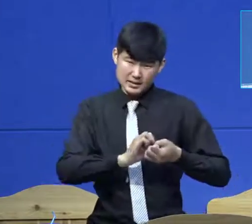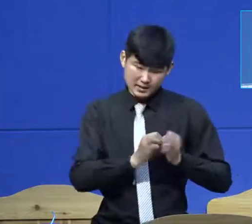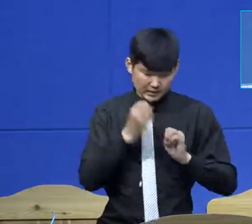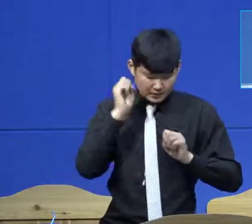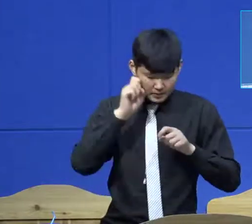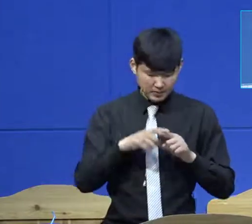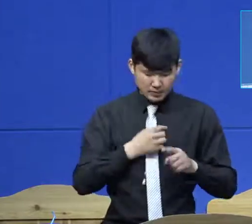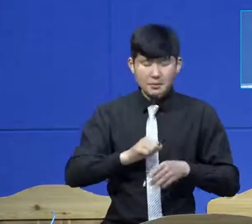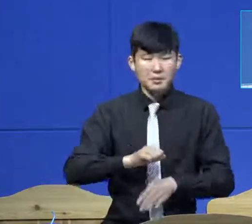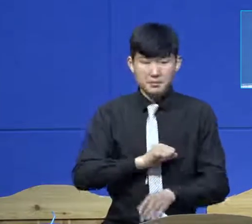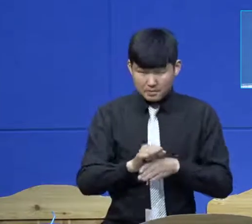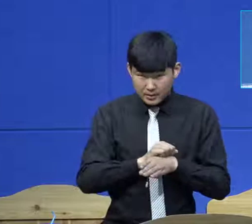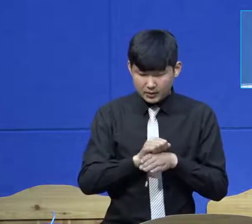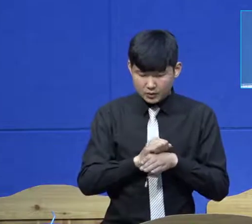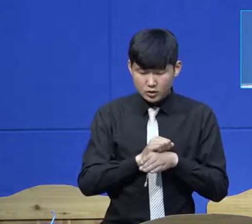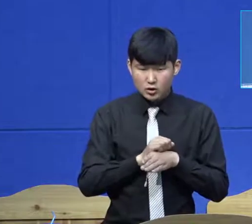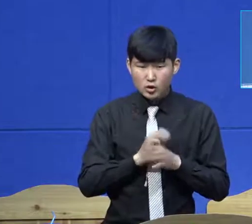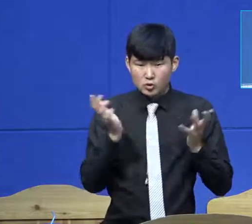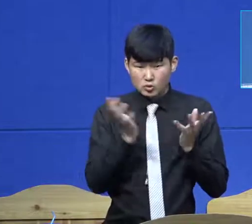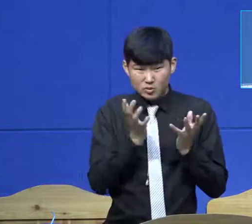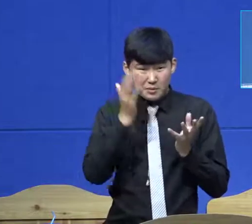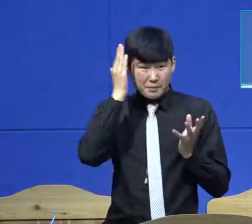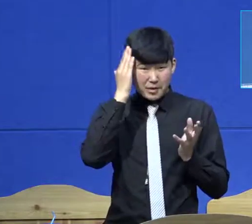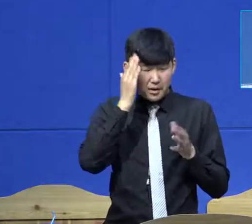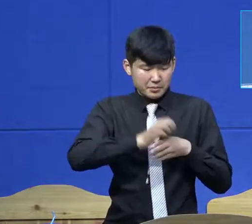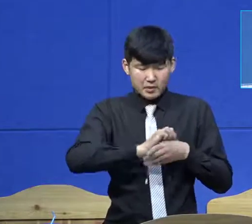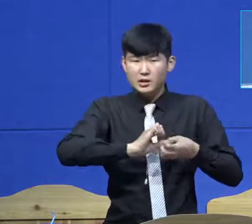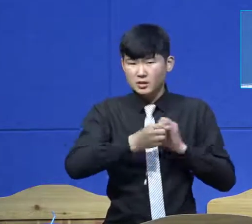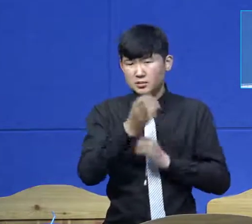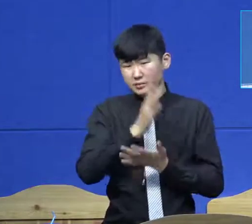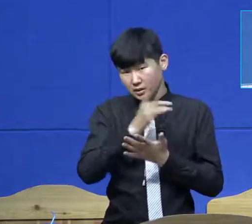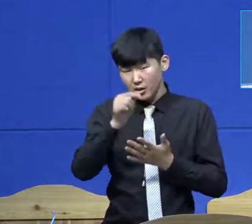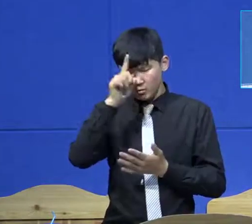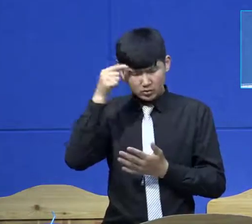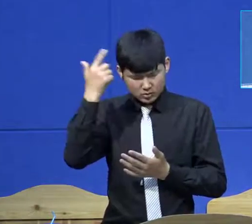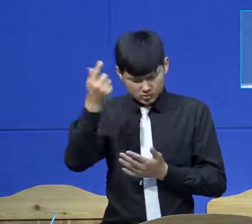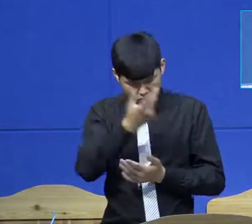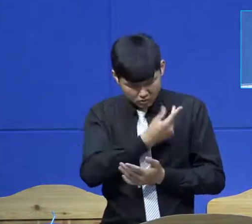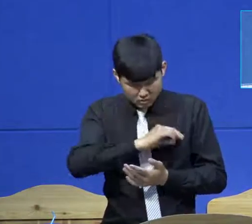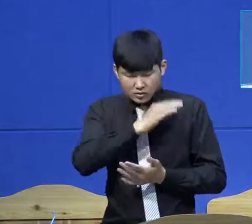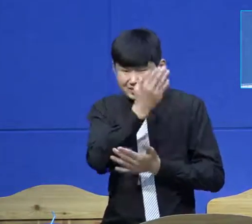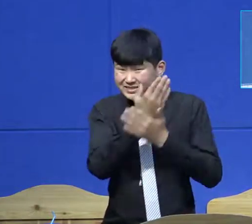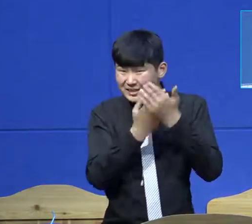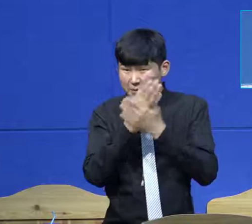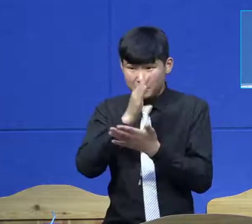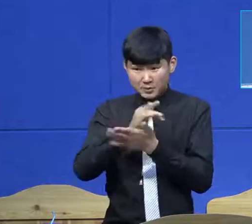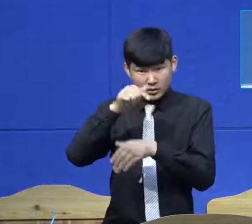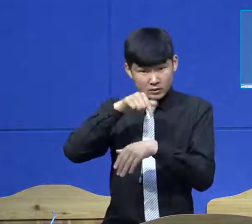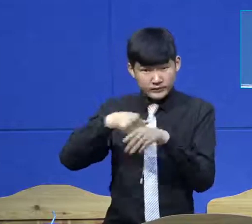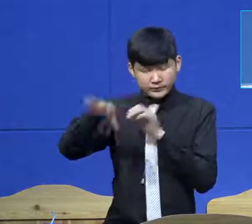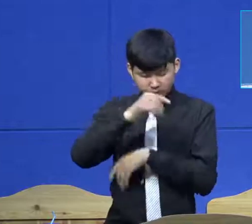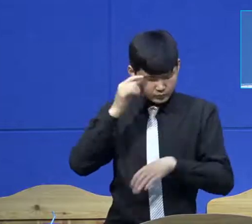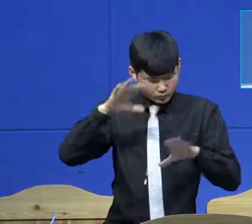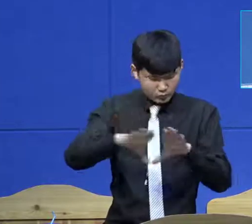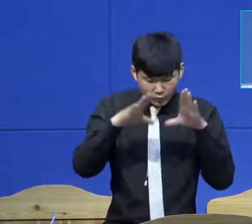бэлтэж цогцлолтын байрандаа ч гэсэн бэлтгэлээ хангаж байгаа. Бурханд үнэхээр чин сэтгэлээсээ залбирж явах явцад бид нэр бүх